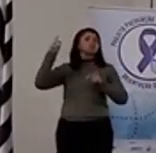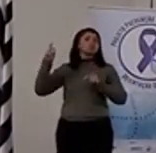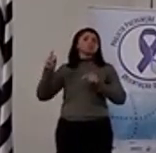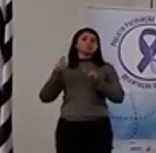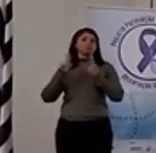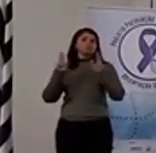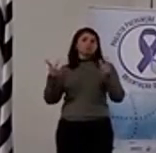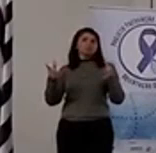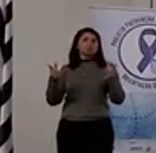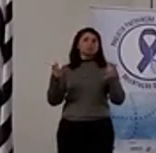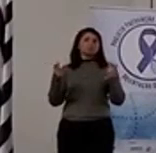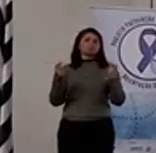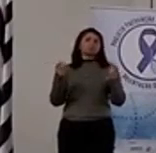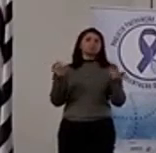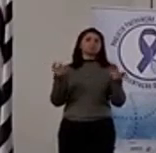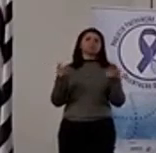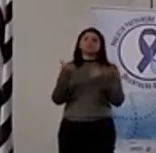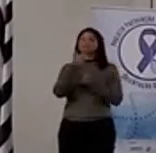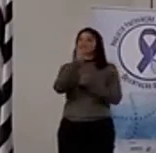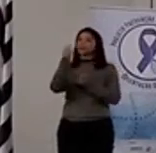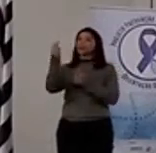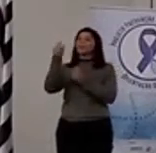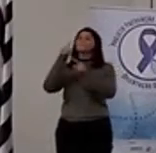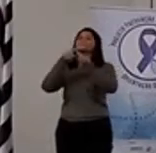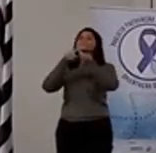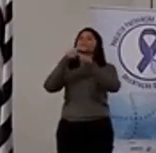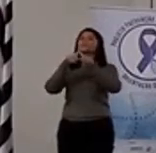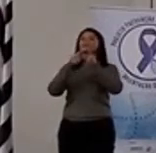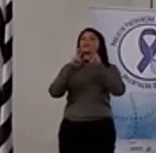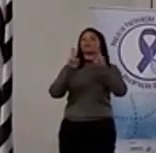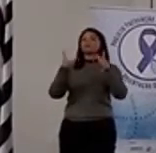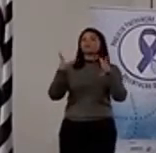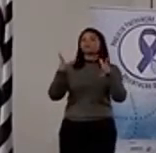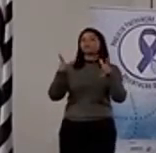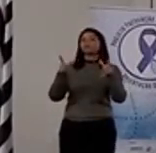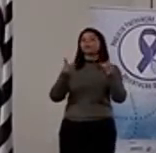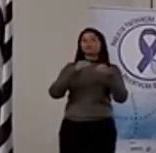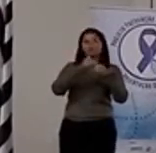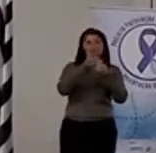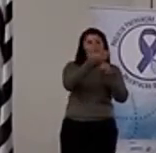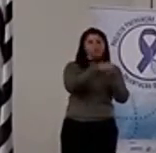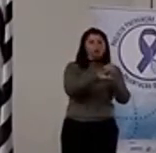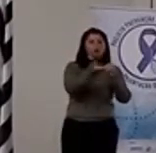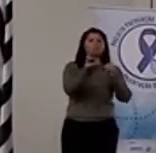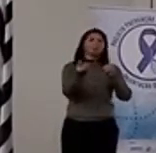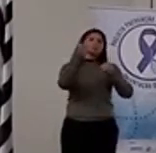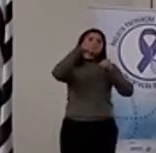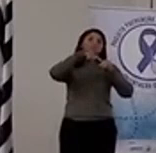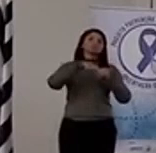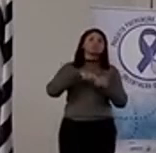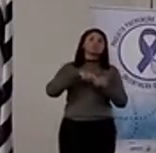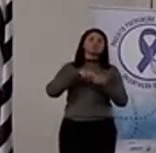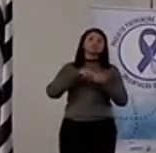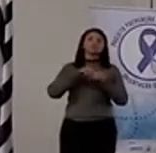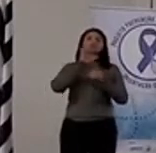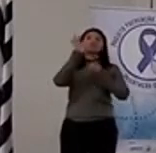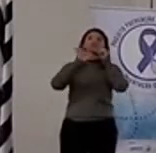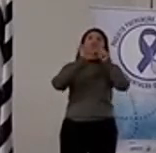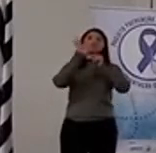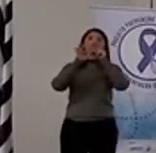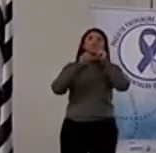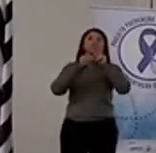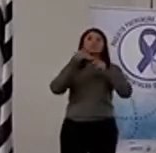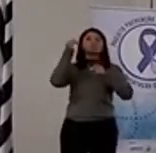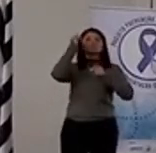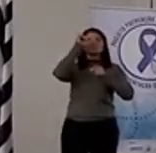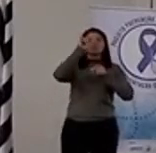fertilização normal. A única diferença é que você começa fora do útero e depois para o útero. A única maneira de você realmente prevenir é se